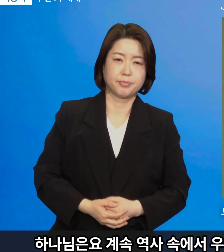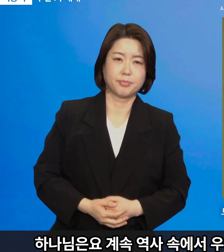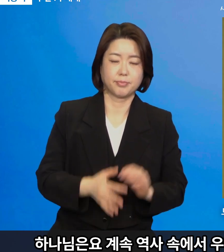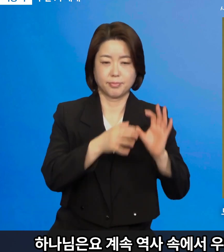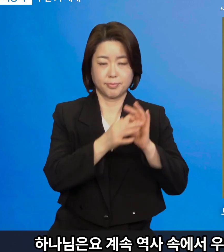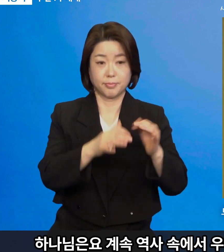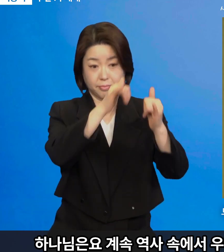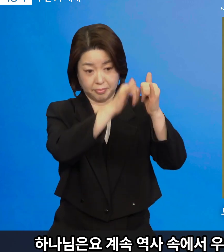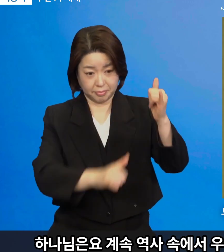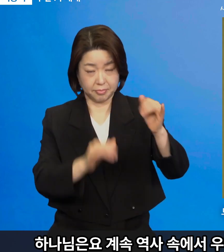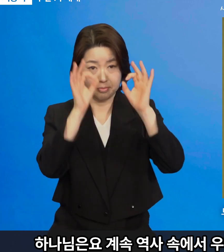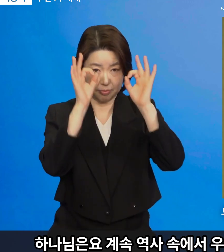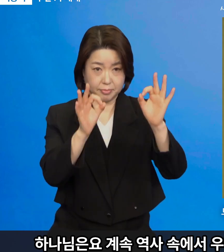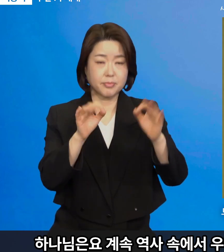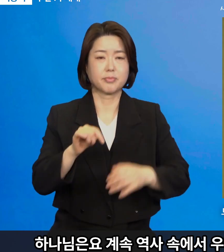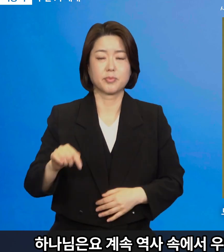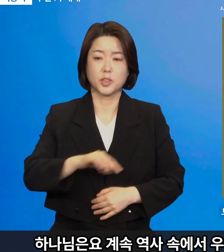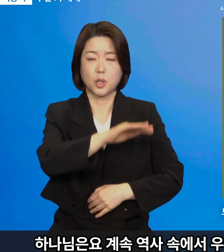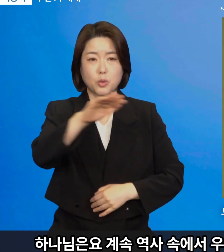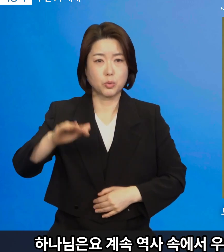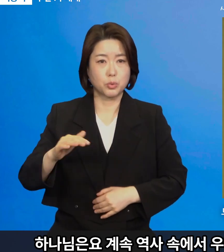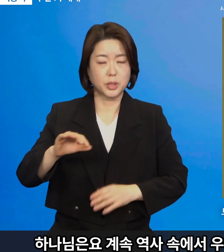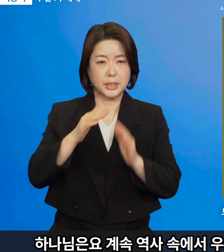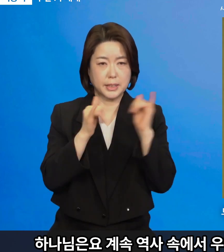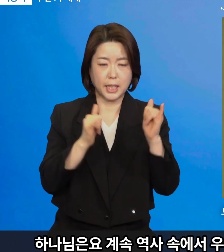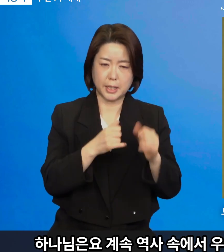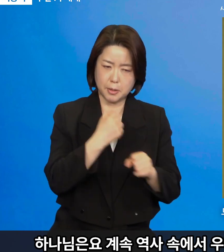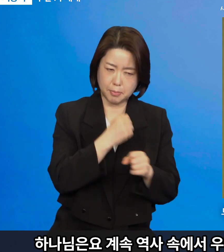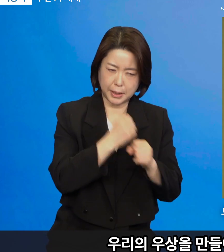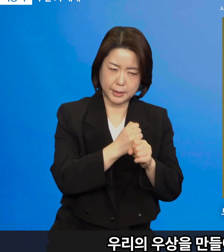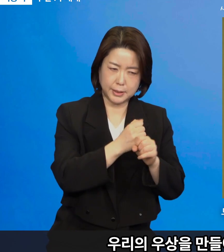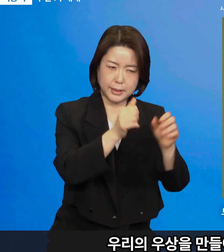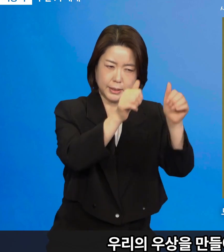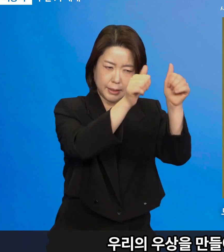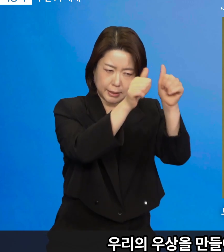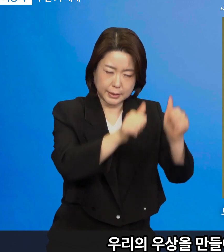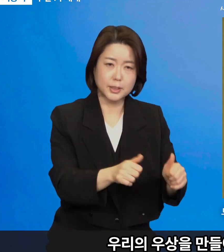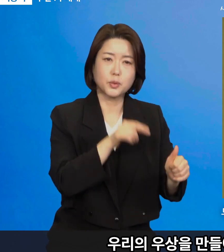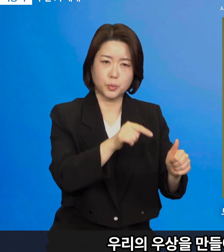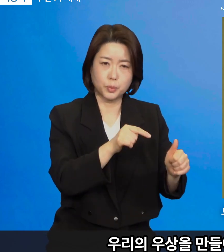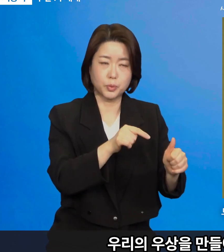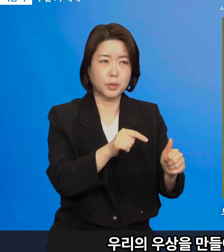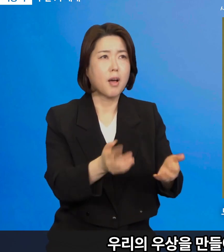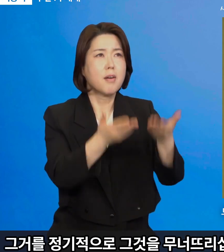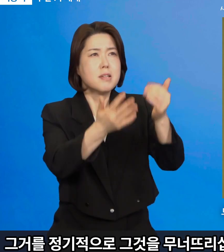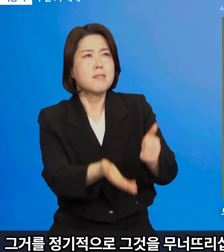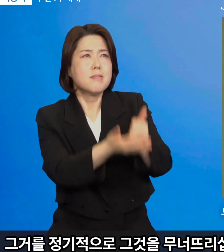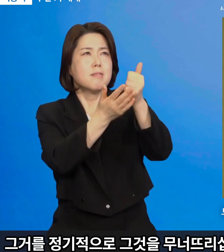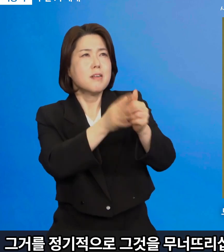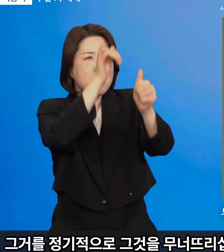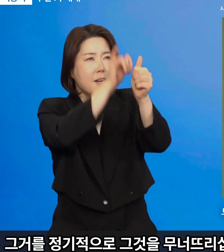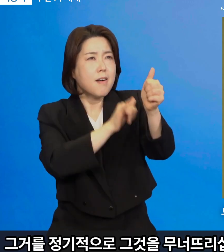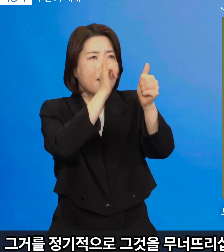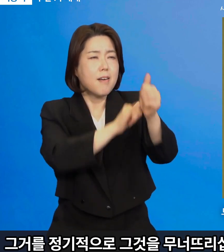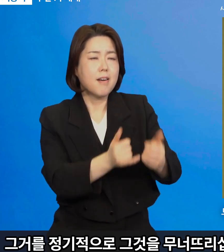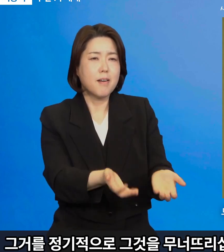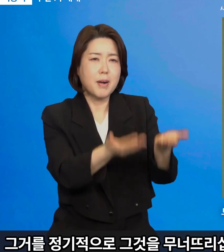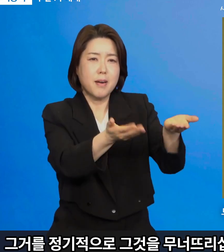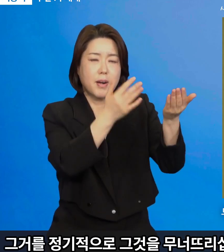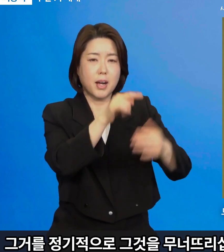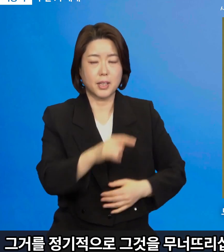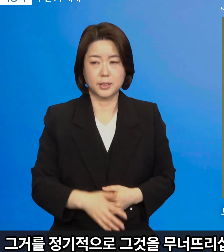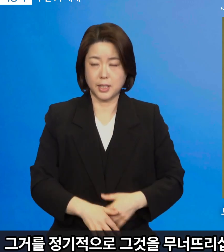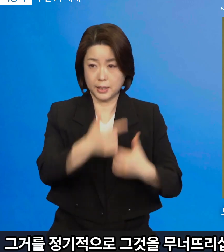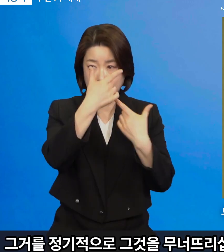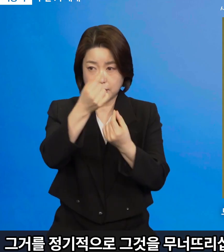역사 속에서 우리 인간이 만드는 어떤 신을, 우리의 우상을 만들어 놓고 막 추앙할 때 그거를